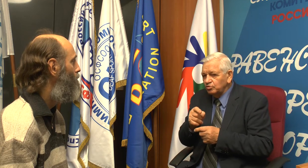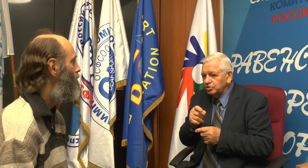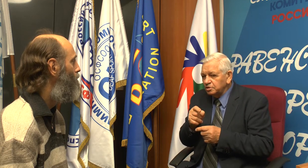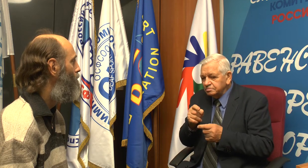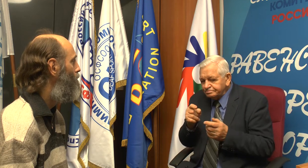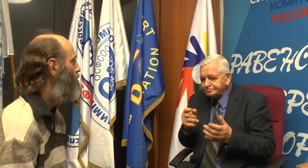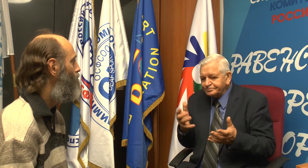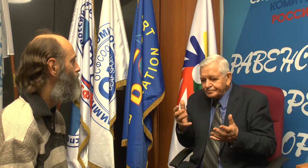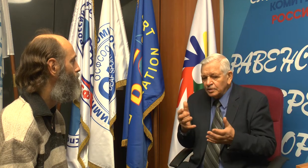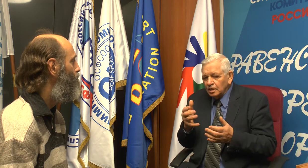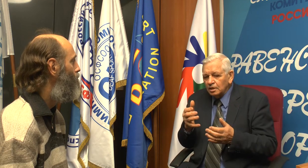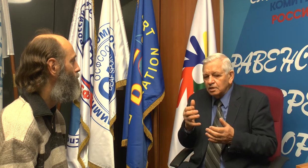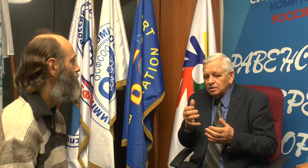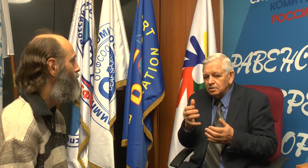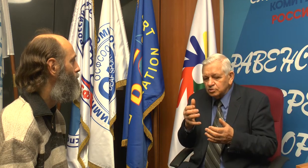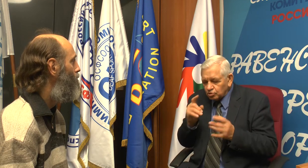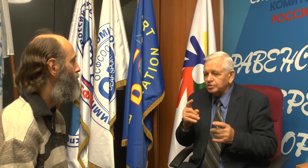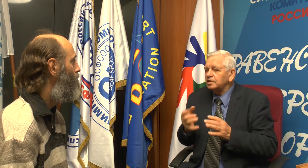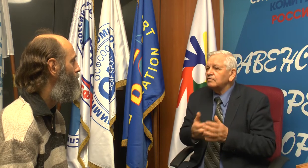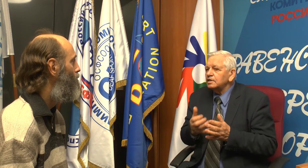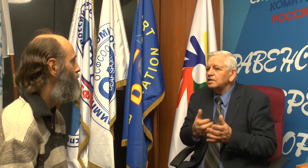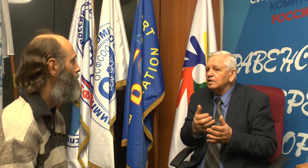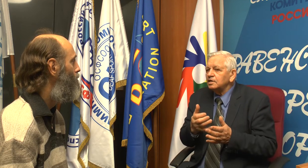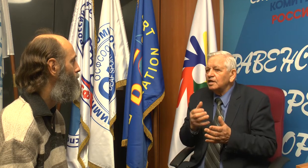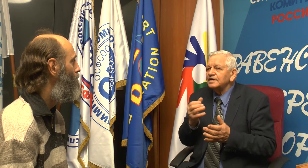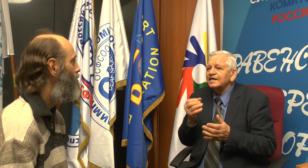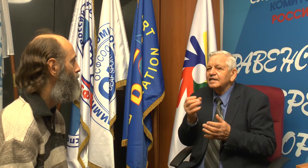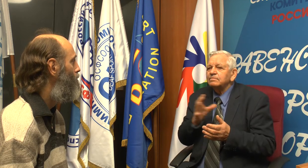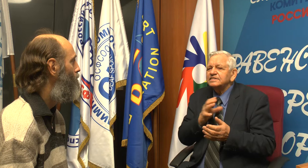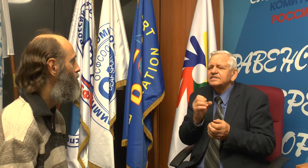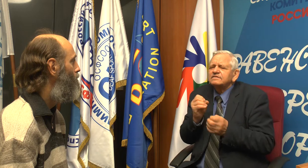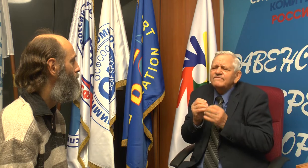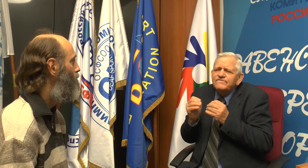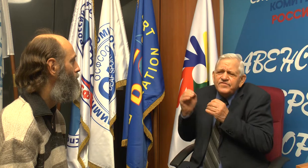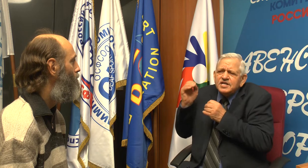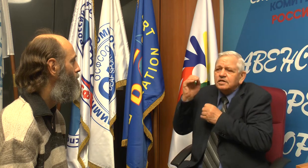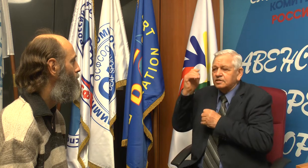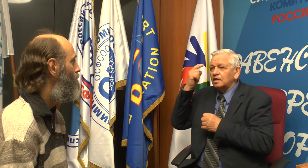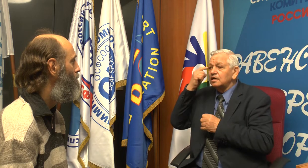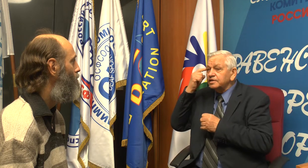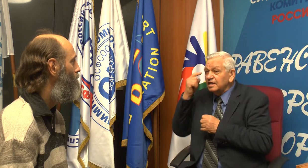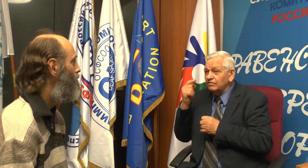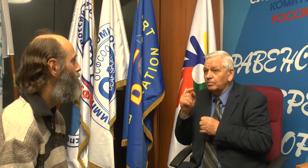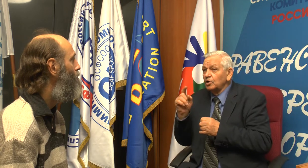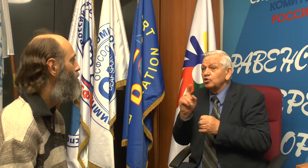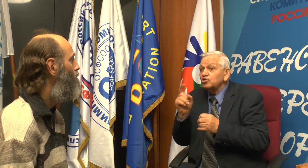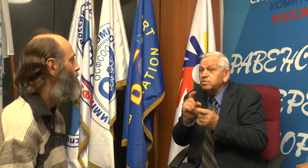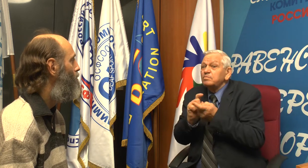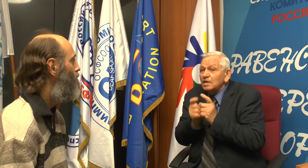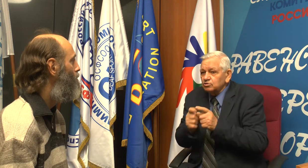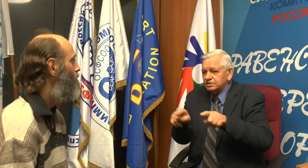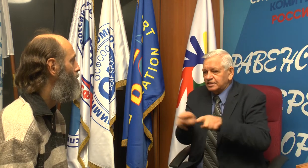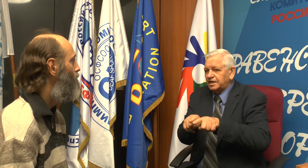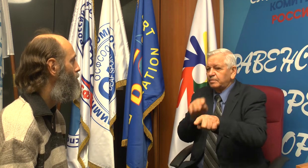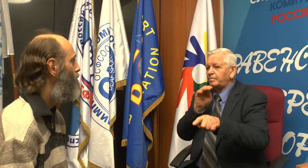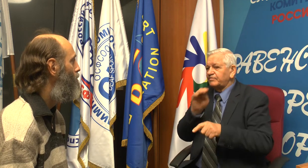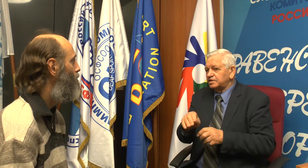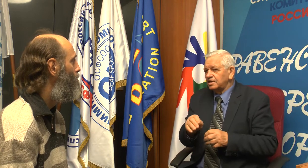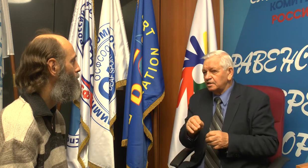них что-то не хватает. Это надо быть сверхталантливым, чтобы бороться с такими